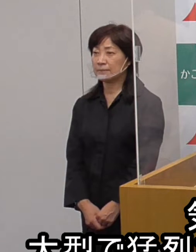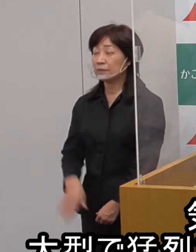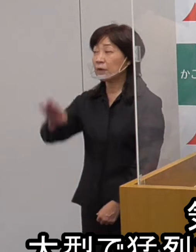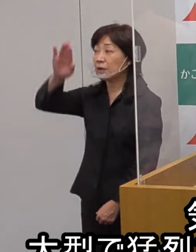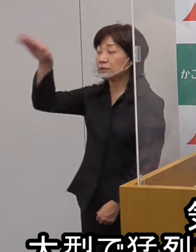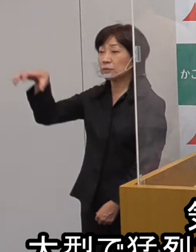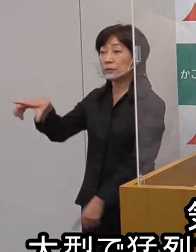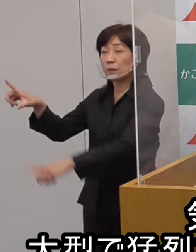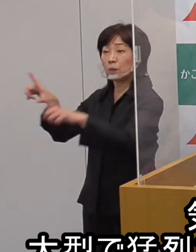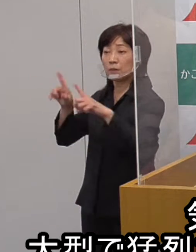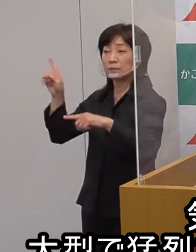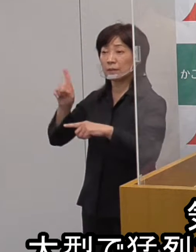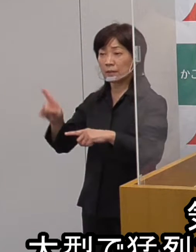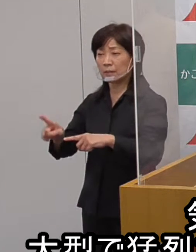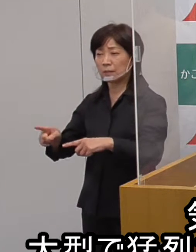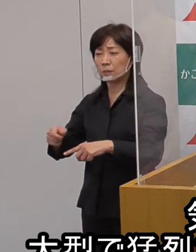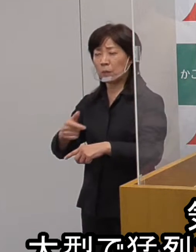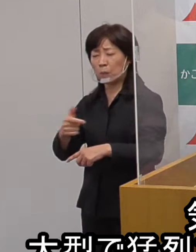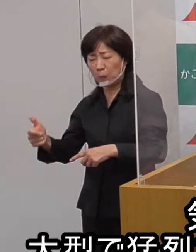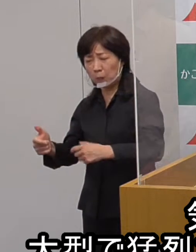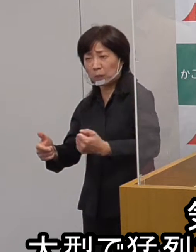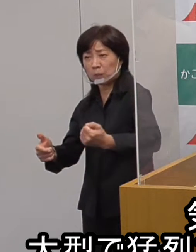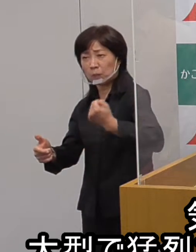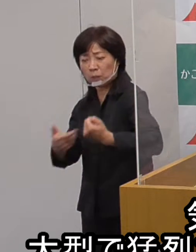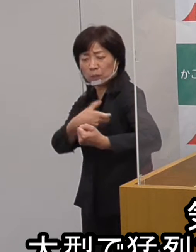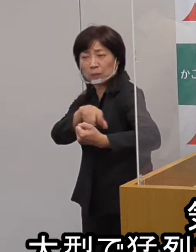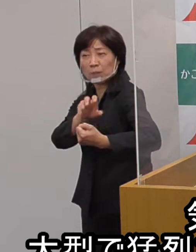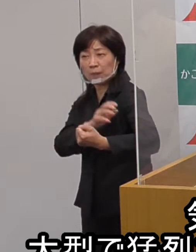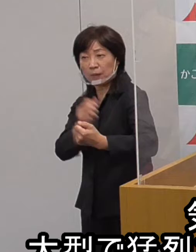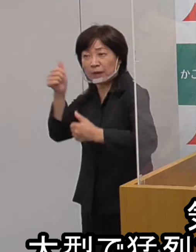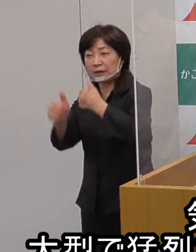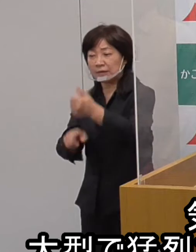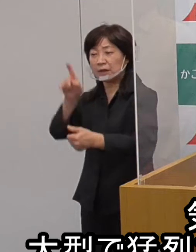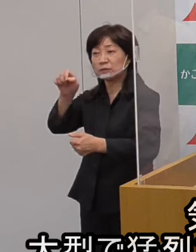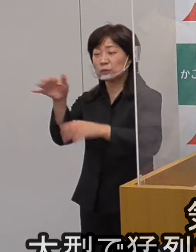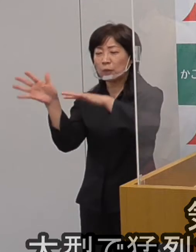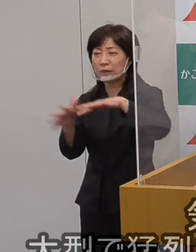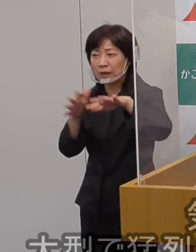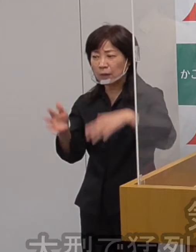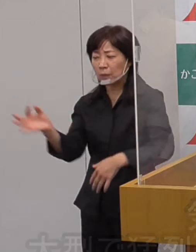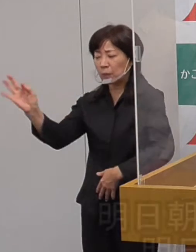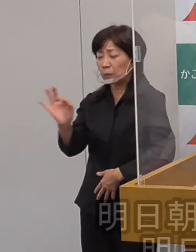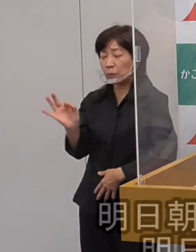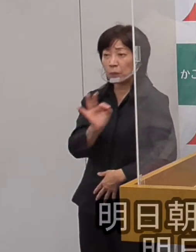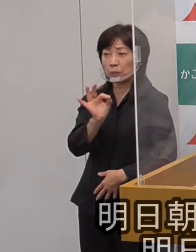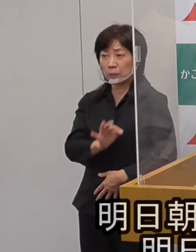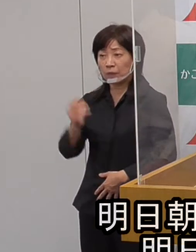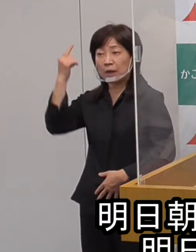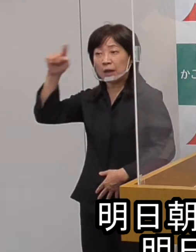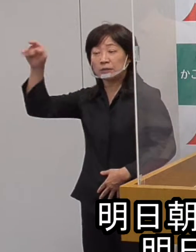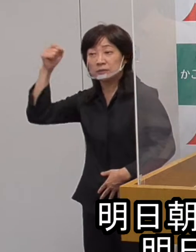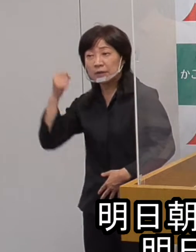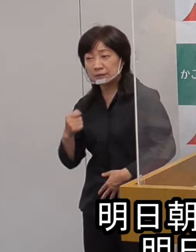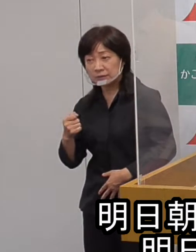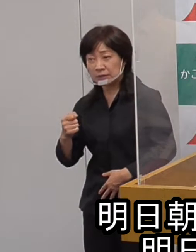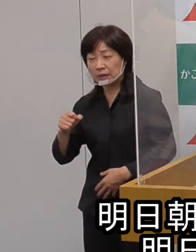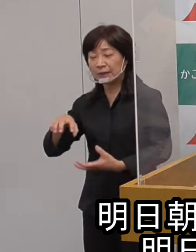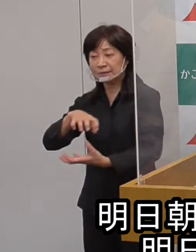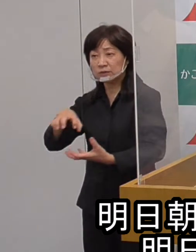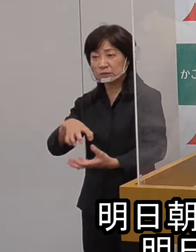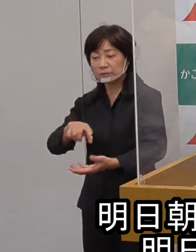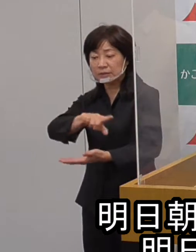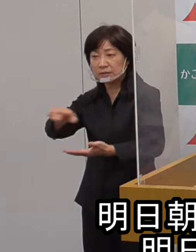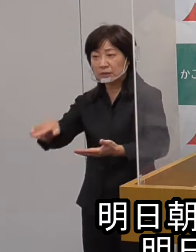気象台によりますと、大型で猛烈な台風第14号が接近しており、明日朝、薩摩地